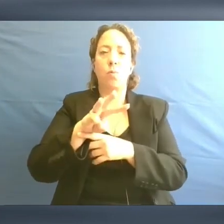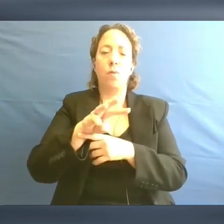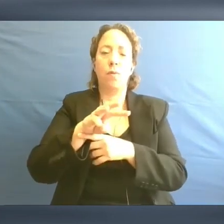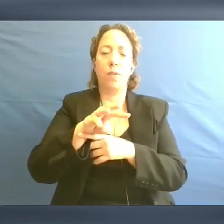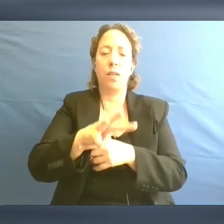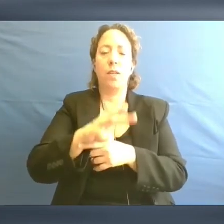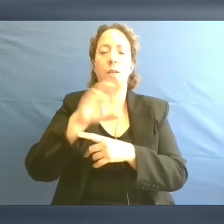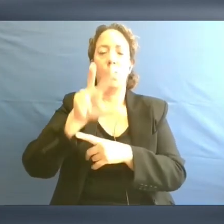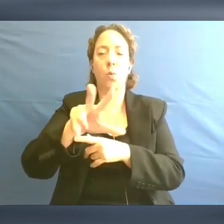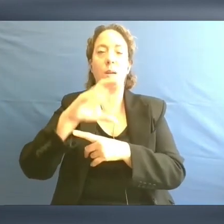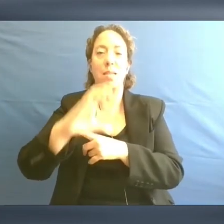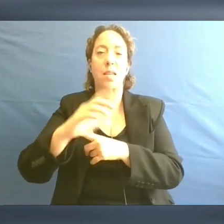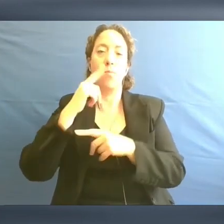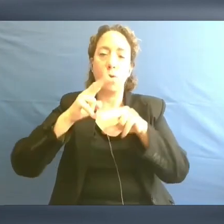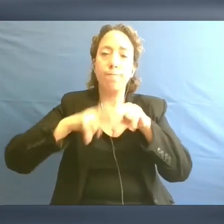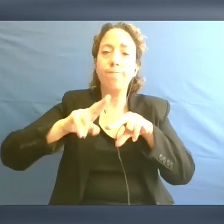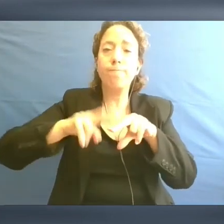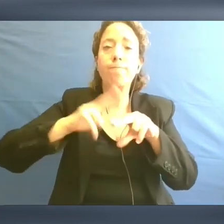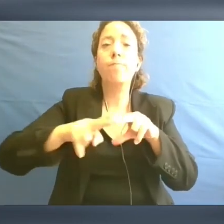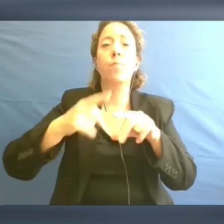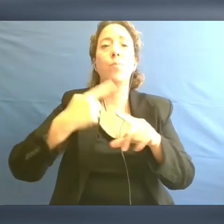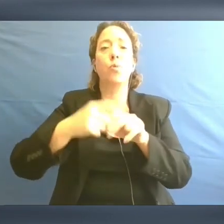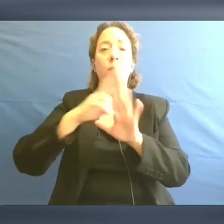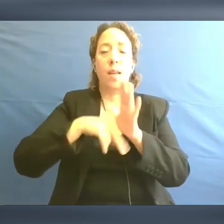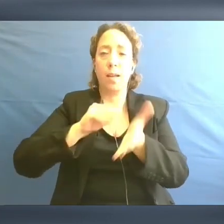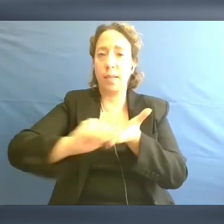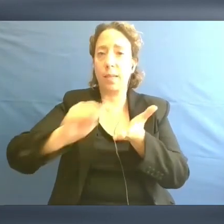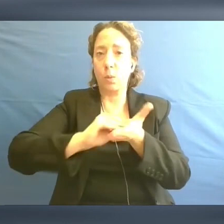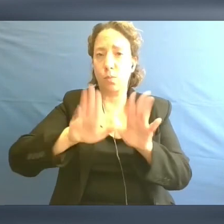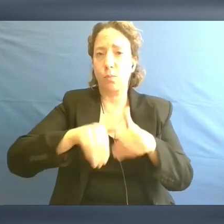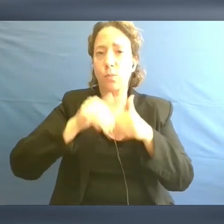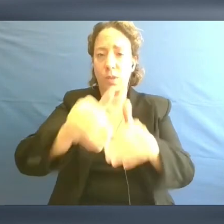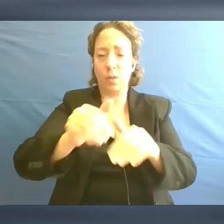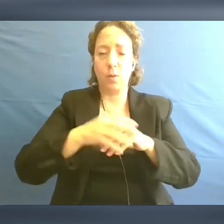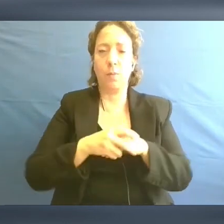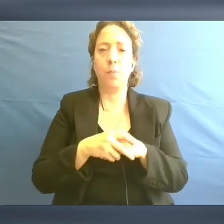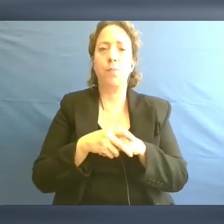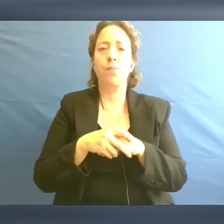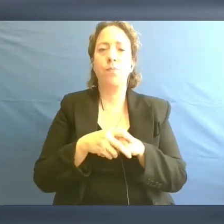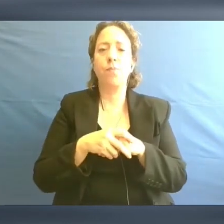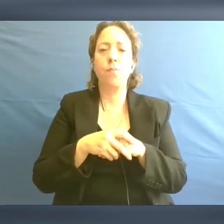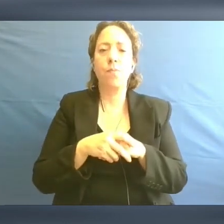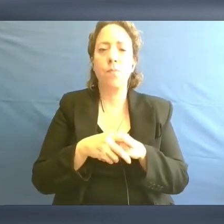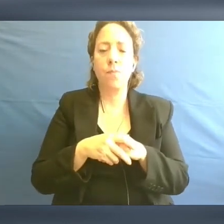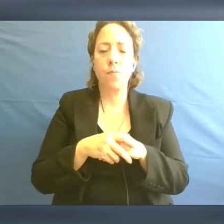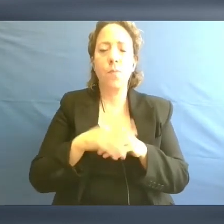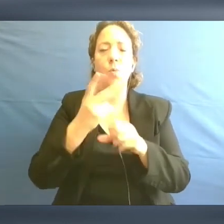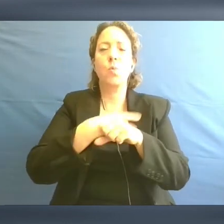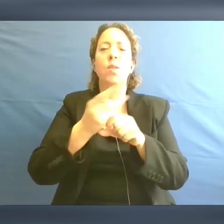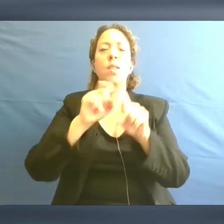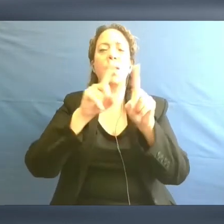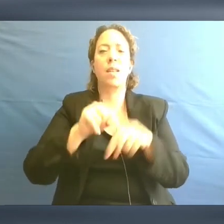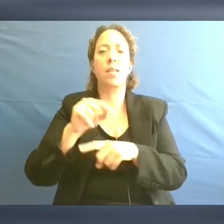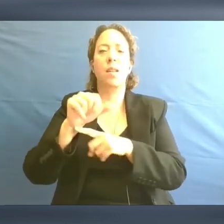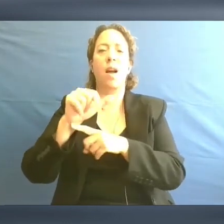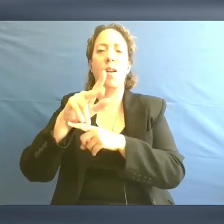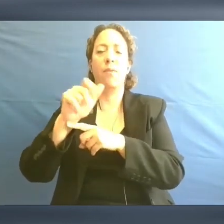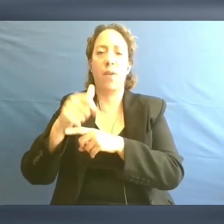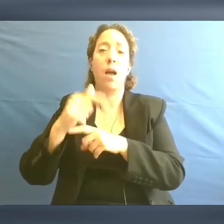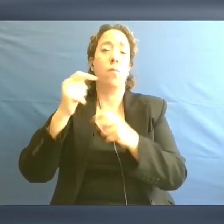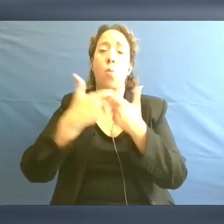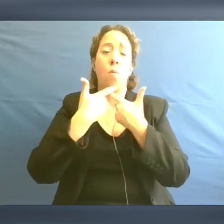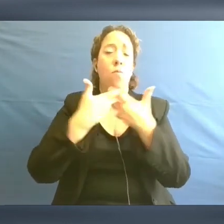la maintenance et l'écriture des règles. Le code de l'outil de test Alpha est disponible en open source,